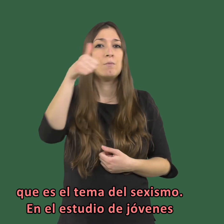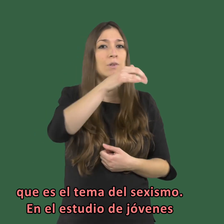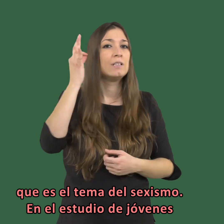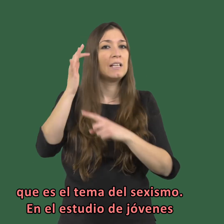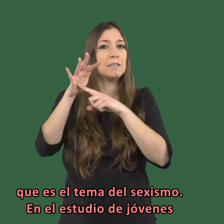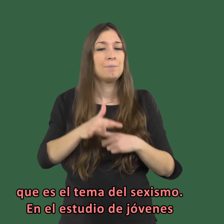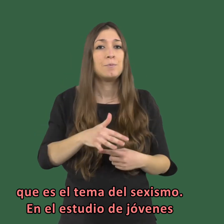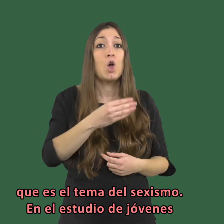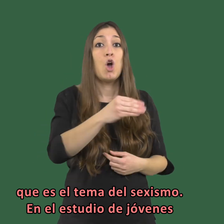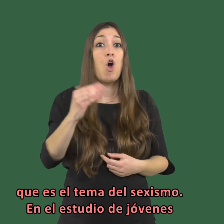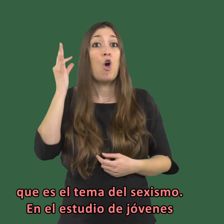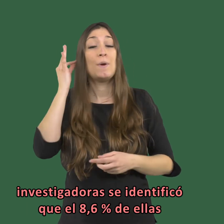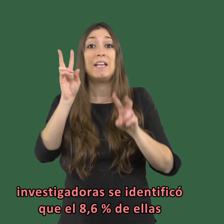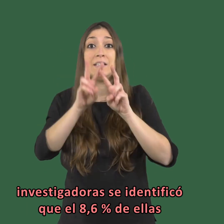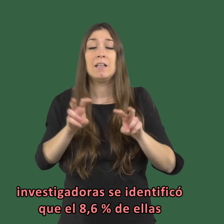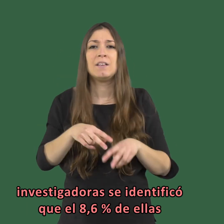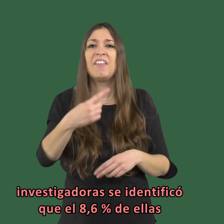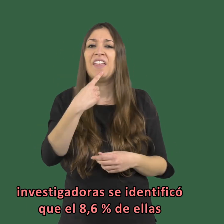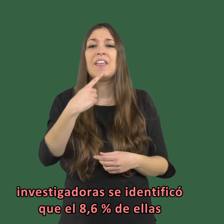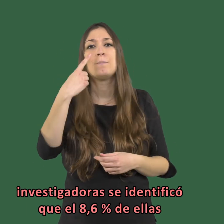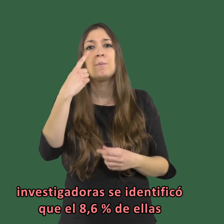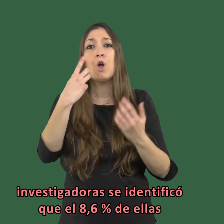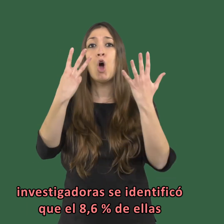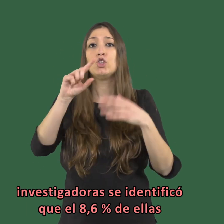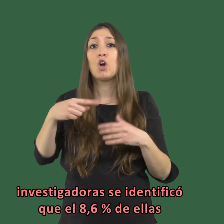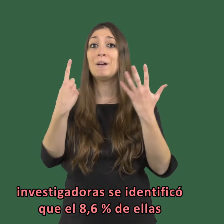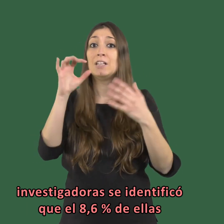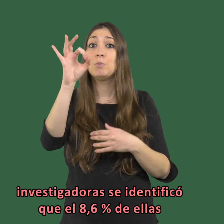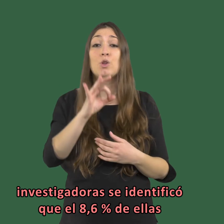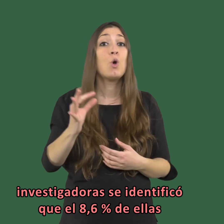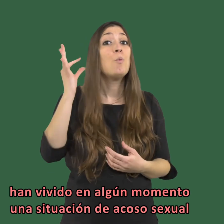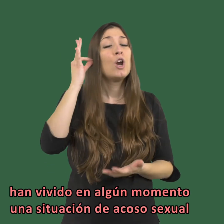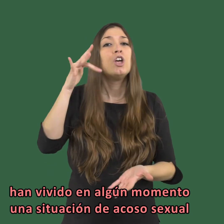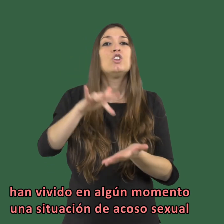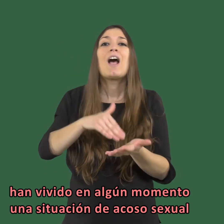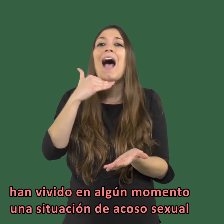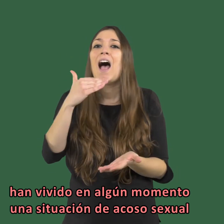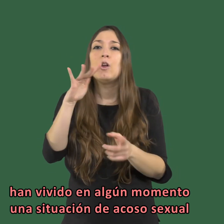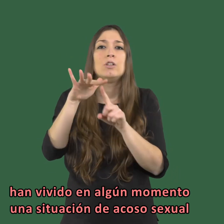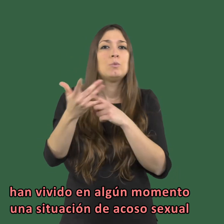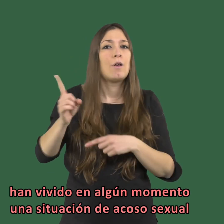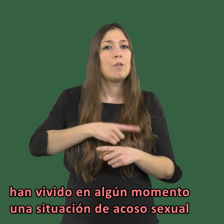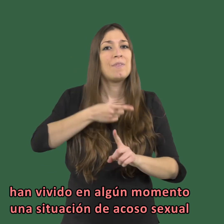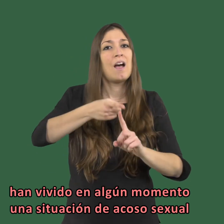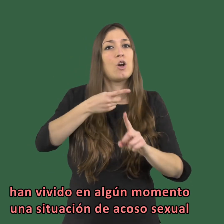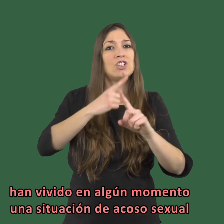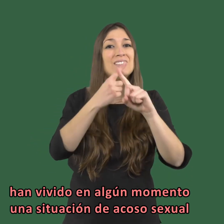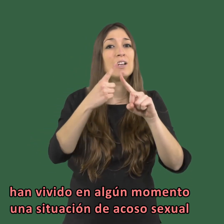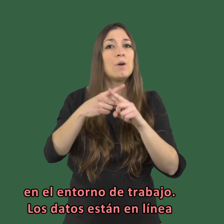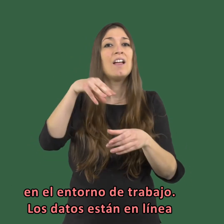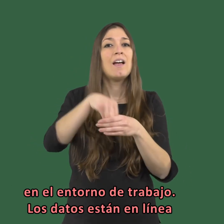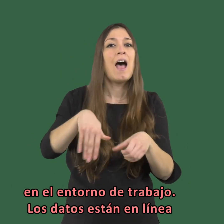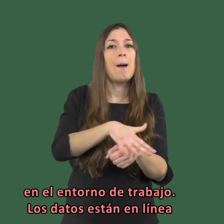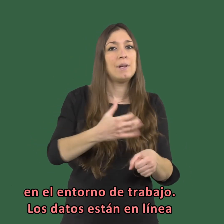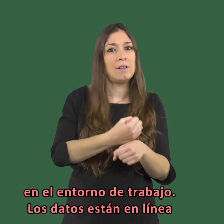sexismo. En el estudio de jóvenes investigadoras se identificó que el 8,6% de ellas han vivido en algún momento una situación de acoso sexual en el